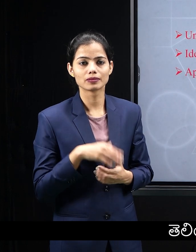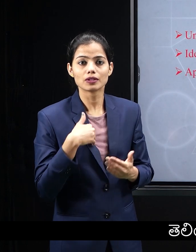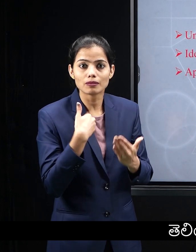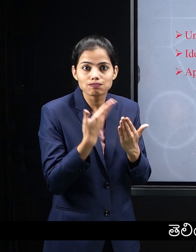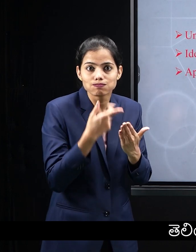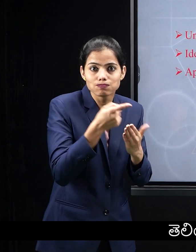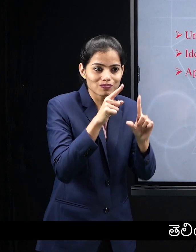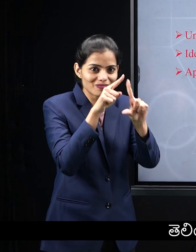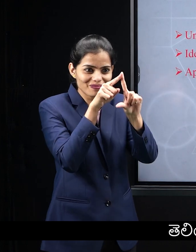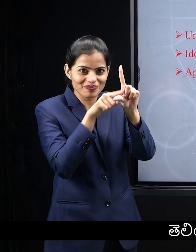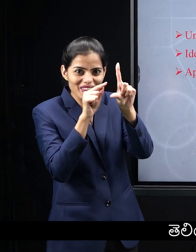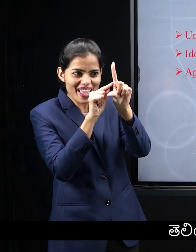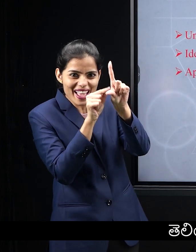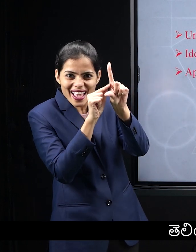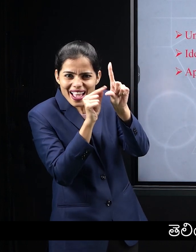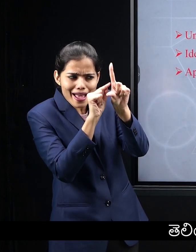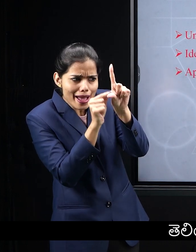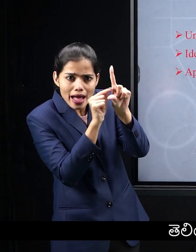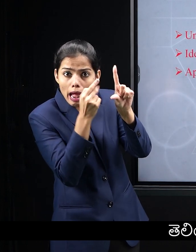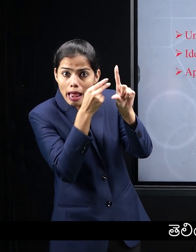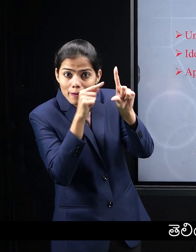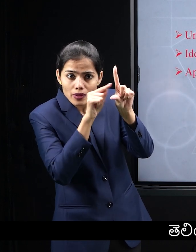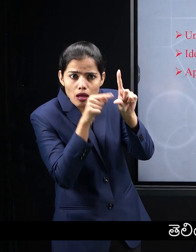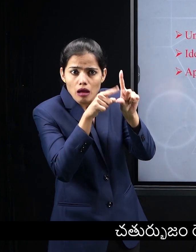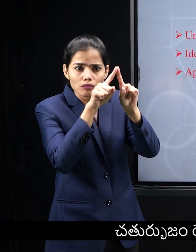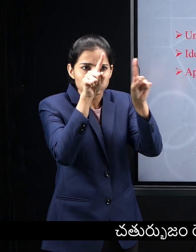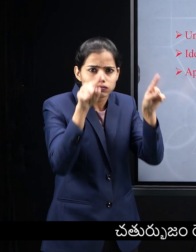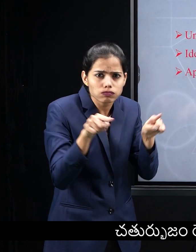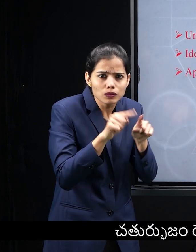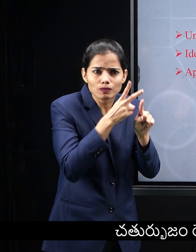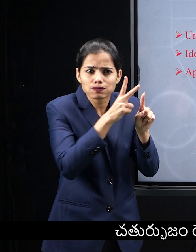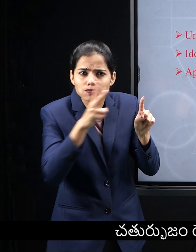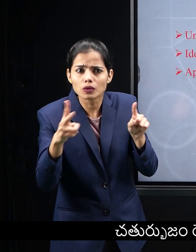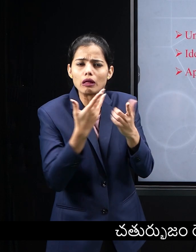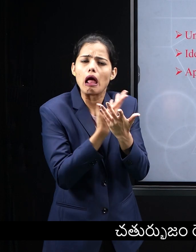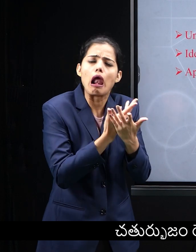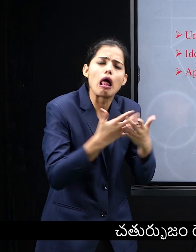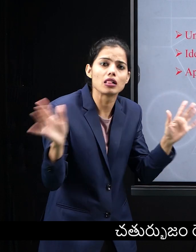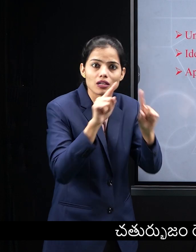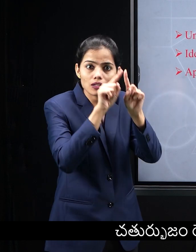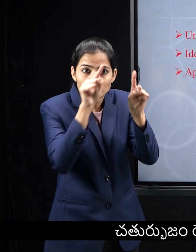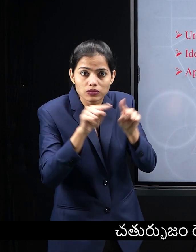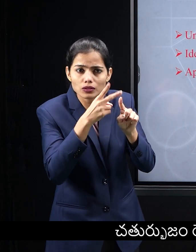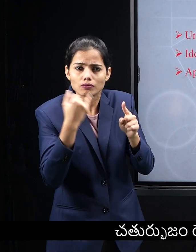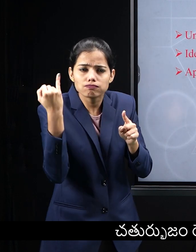తెలియని కోణాలను కనుగొనడానికి చతుర్భుజం యొక్క కోణ మొత్తాన్ని వర్తింపజేయండి.